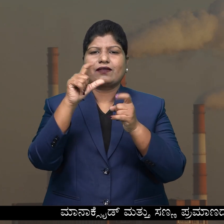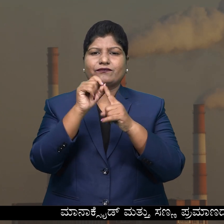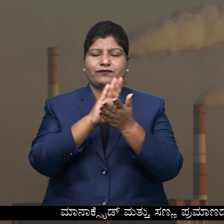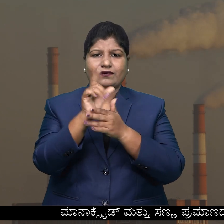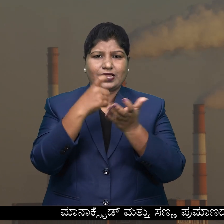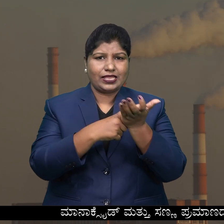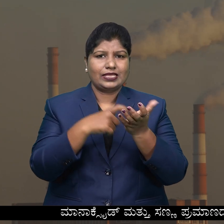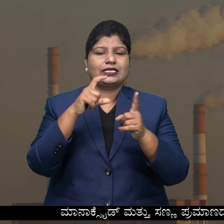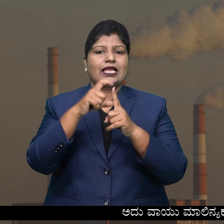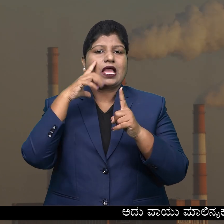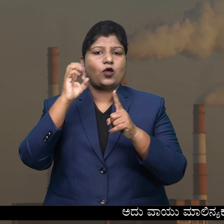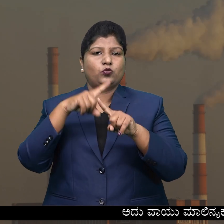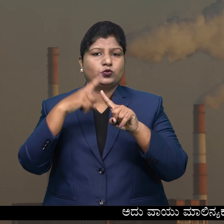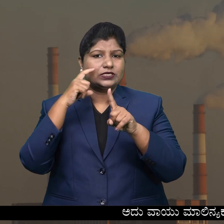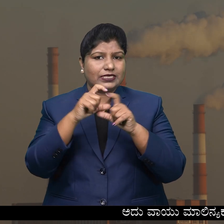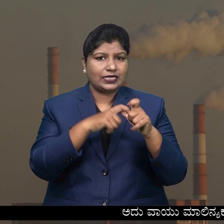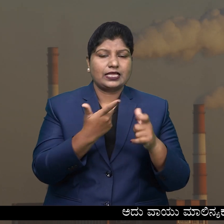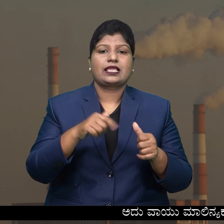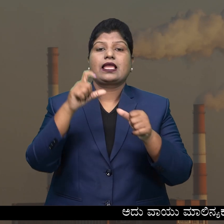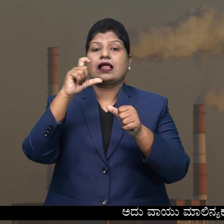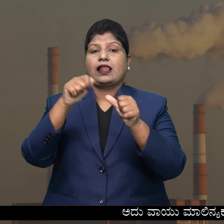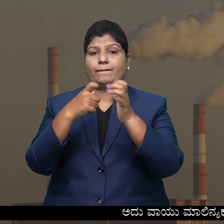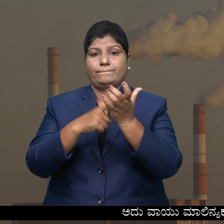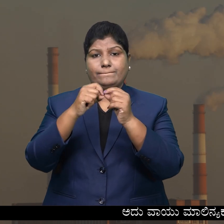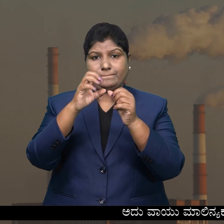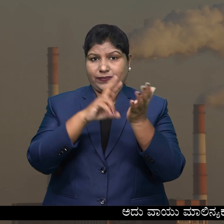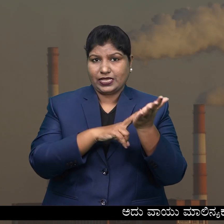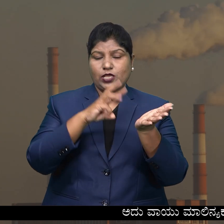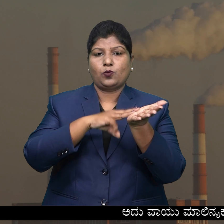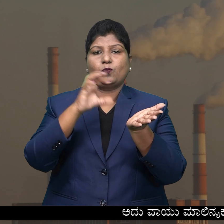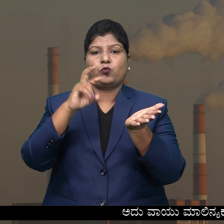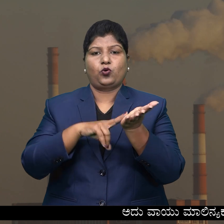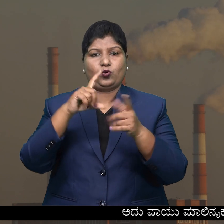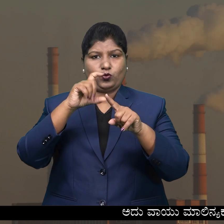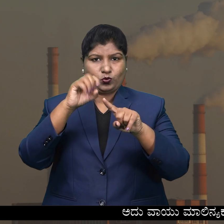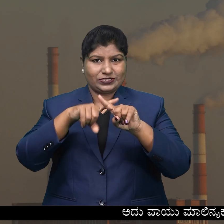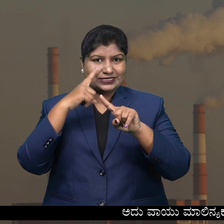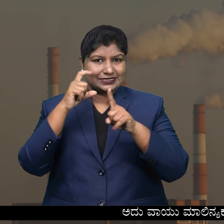ಅನ್ನ ಉತ್ಪಾದಿಸುತ್ತೆ. ಅದು ವಾಯು ಮಾಲಿನ್ಯಕಾರಕಗಳಾಗಿ ಕಾರ್ಯನಿರ್ವಹಿಸುತ್ತದೆ.